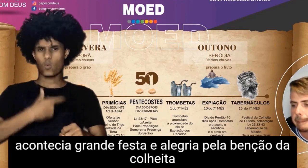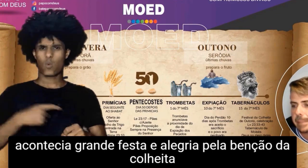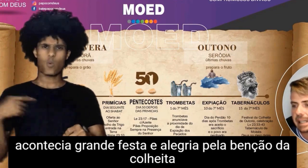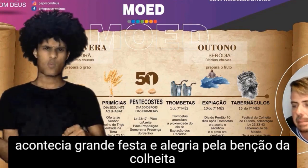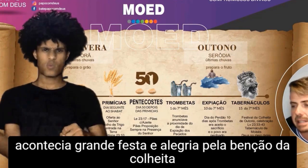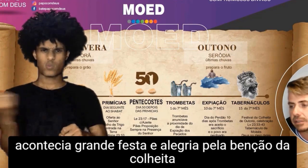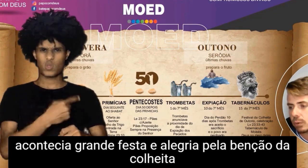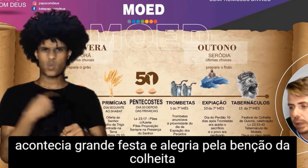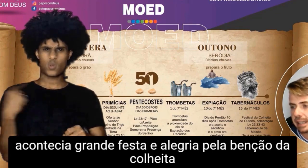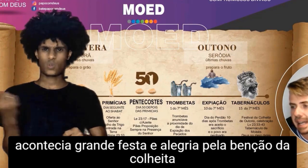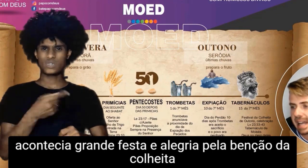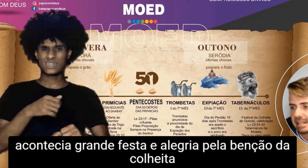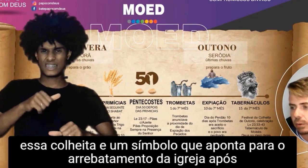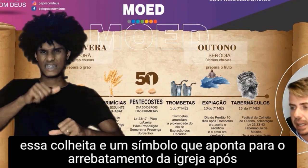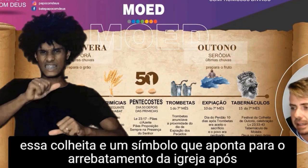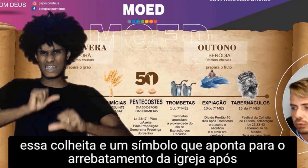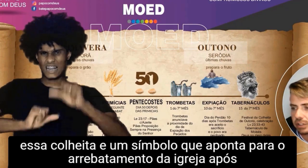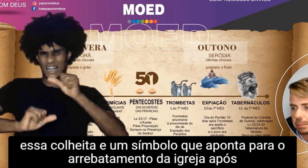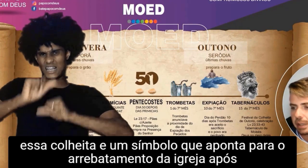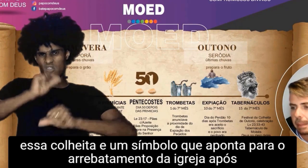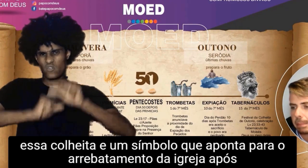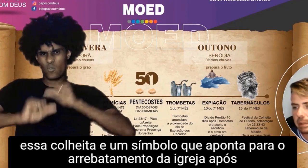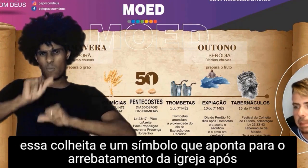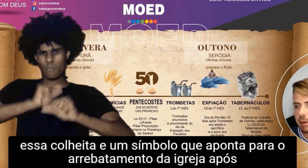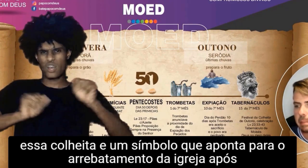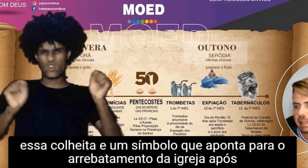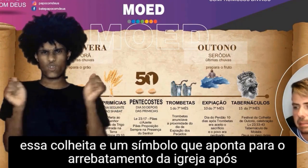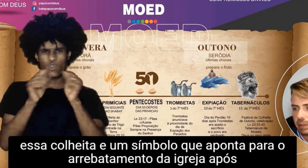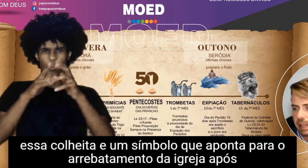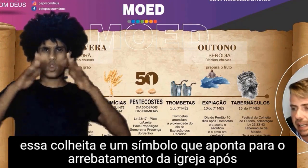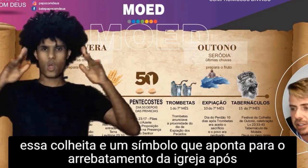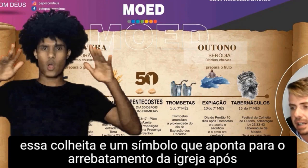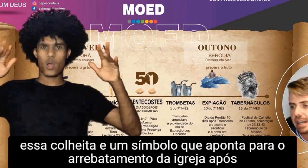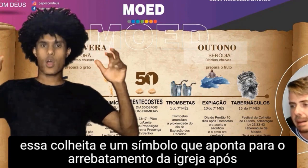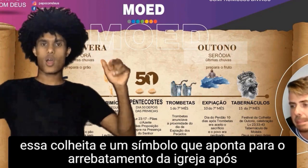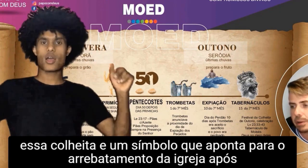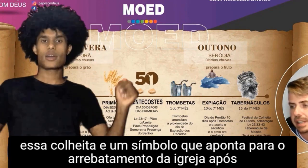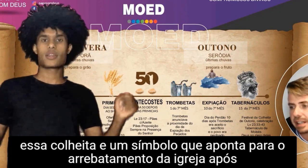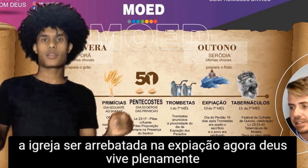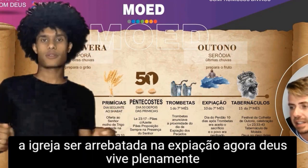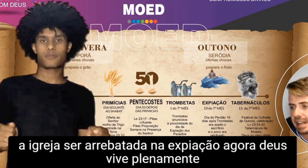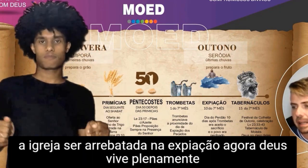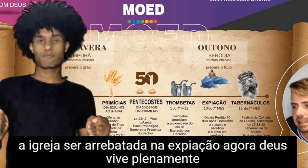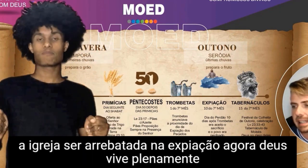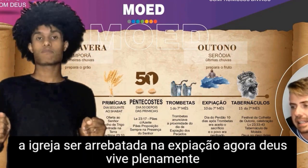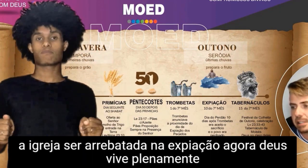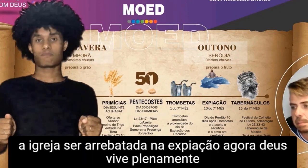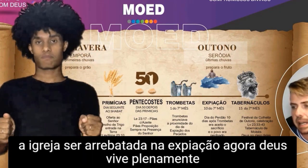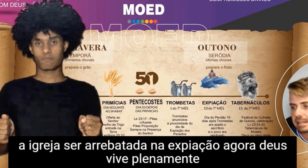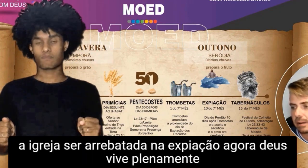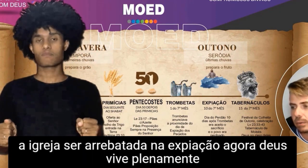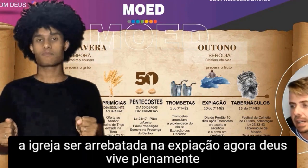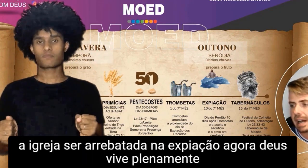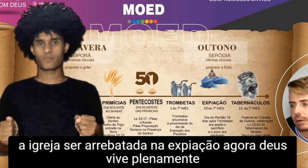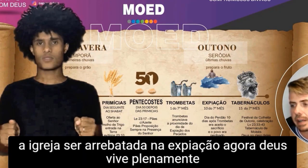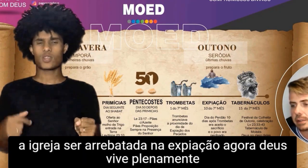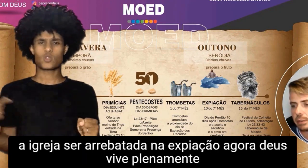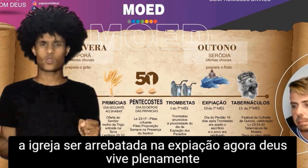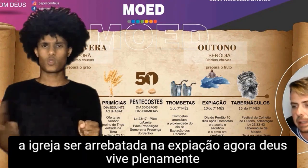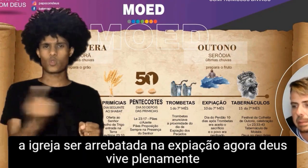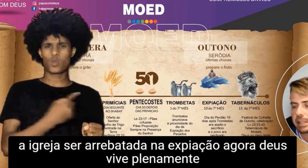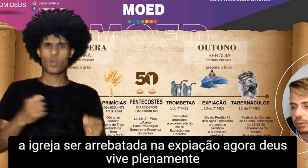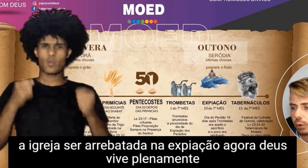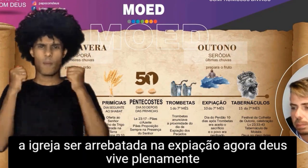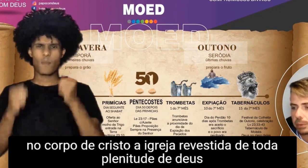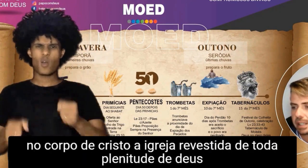alegria pela bênção da colheita. Essa colheita é um símbolo que aponta para o arrebatamento da igreja, após a igreja ser arrebatada na expiação. Agora Deus